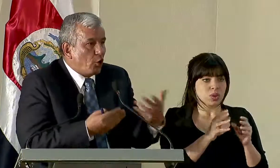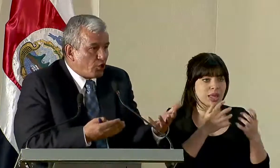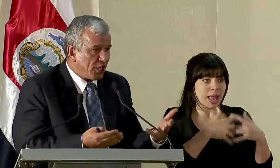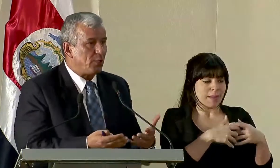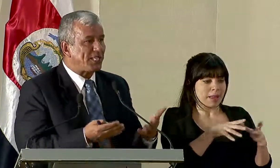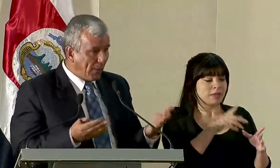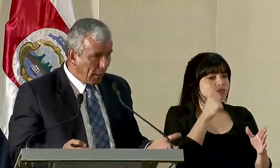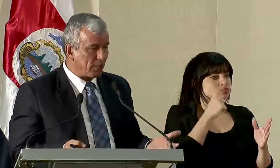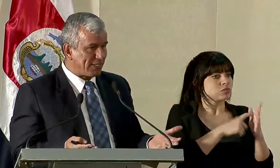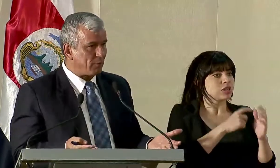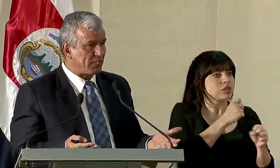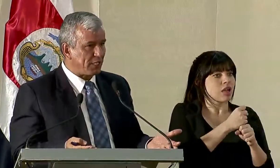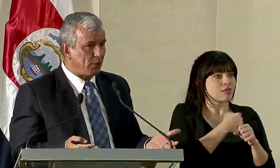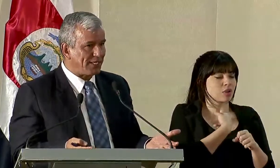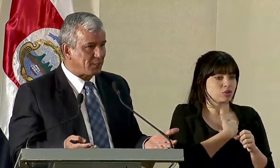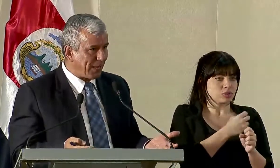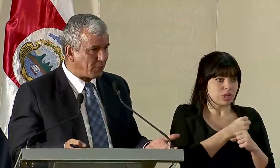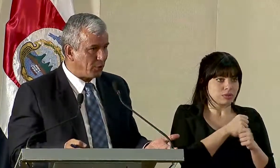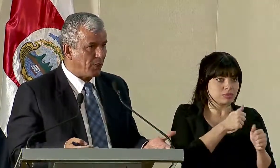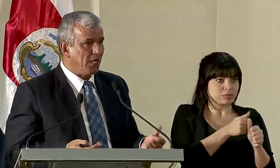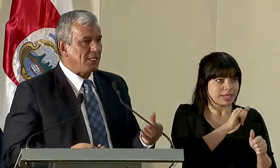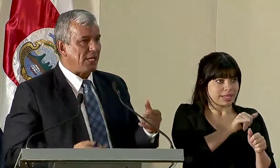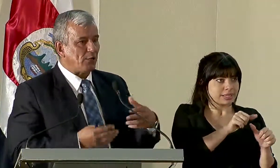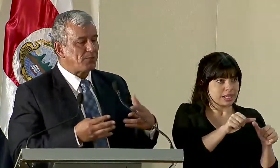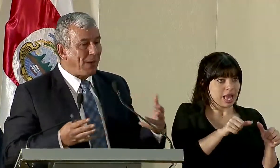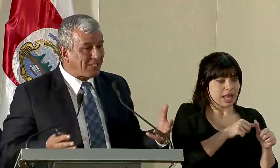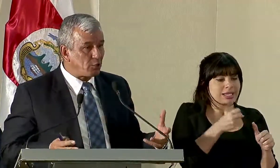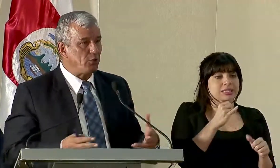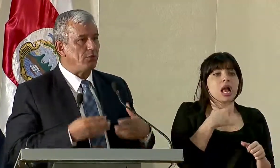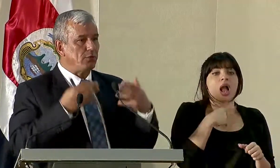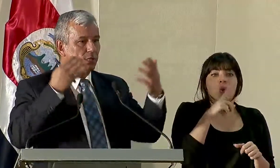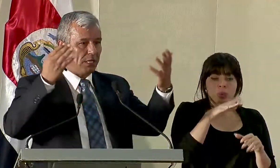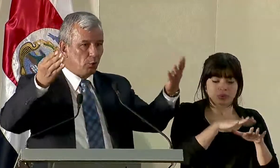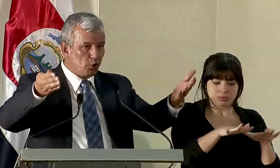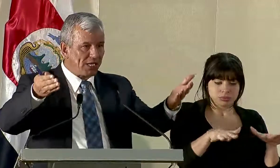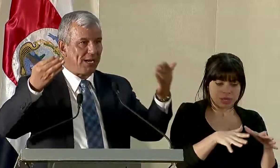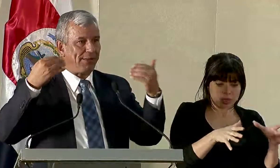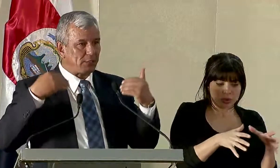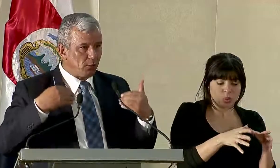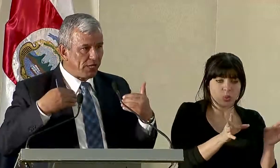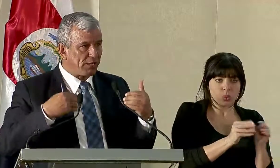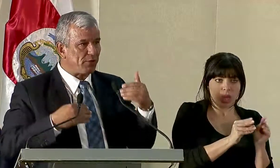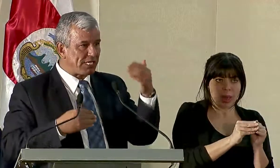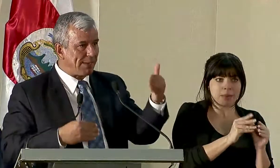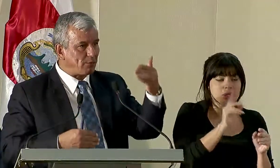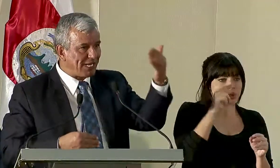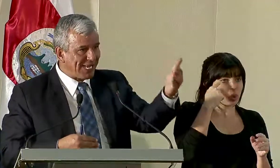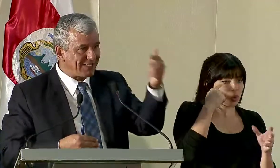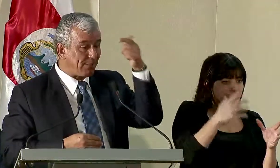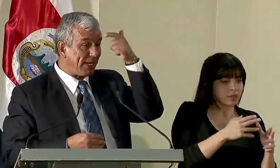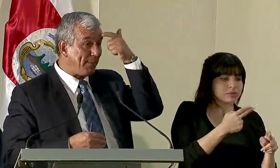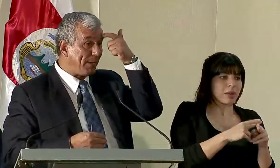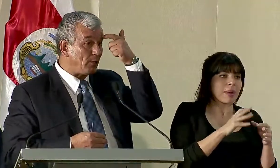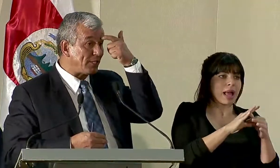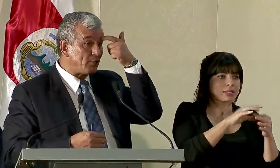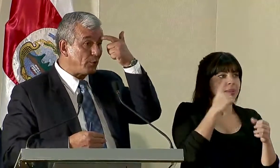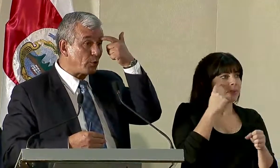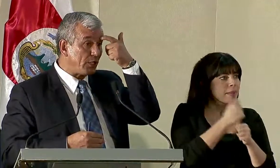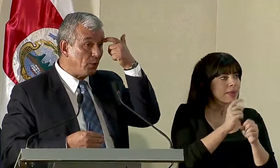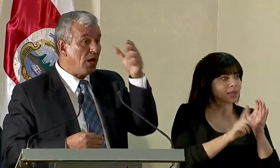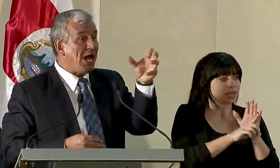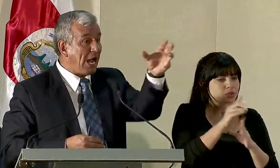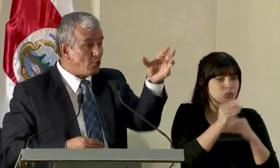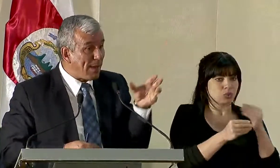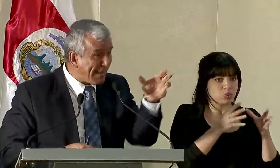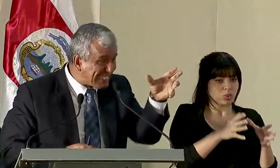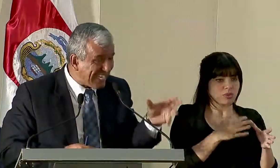digamos, reconociendo el trabajo que estamos haciendo en ese espacio. Si hay un espacio, Unión de Cámaras, Gobierno, que llamamos Alianza para el Empleo y el Desarrollo